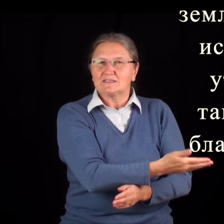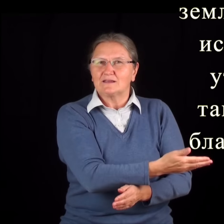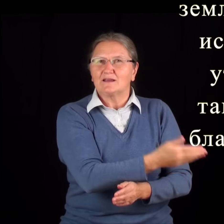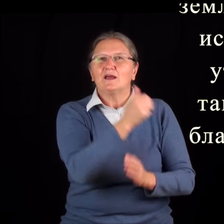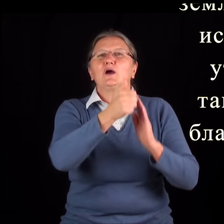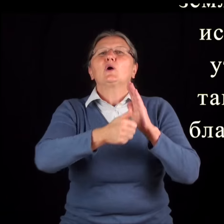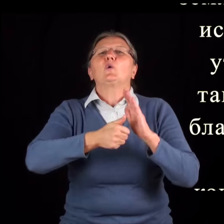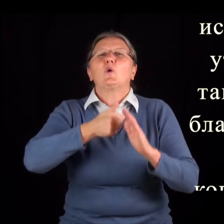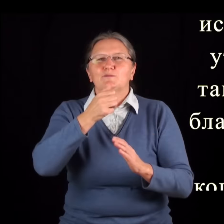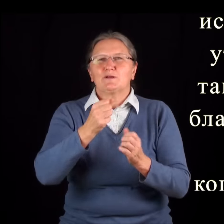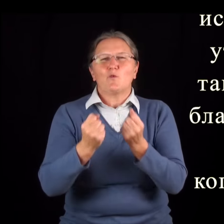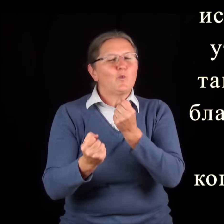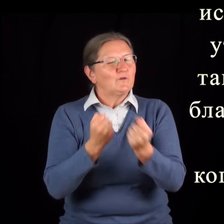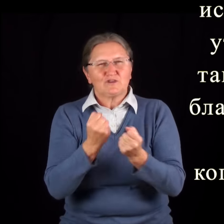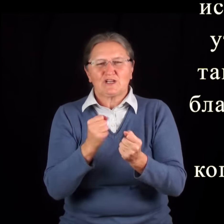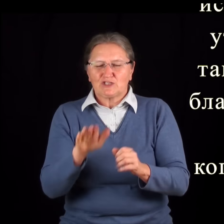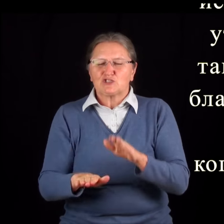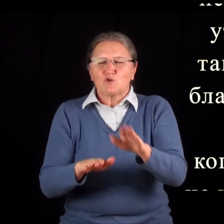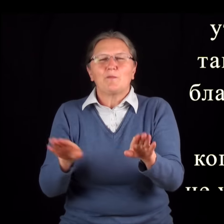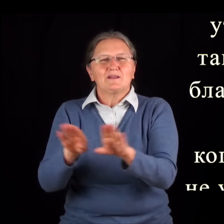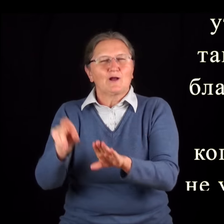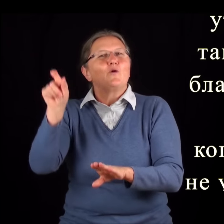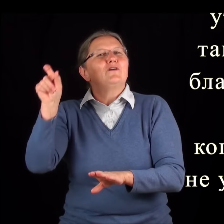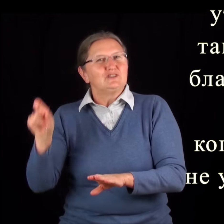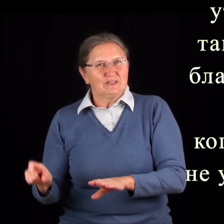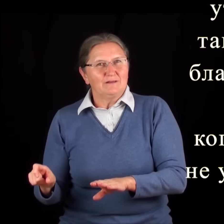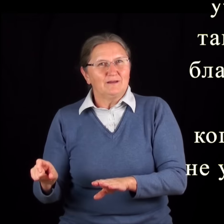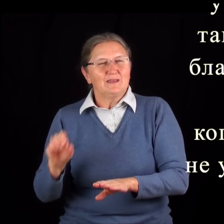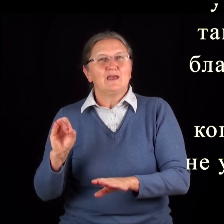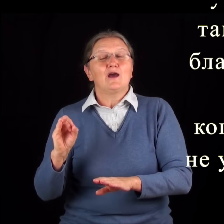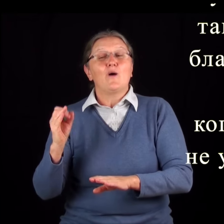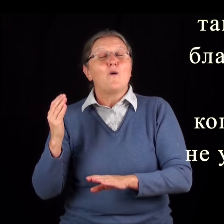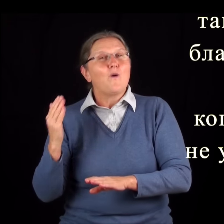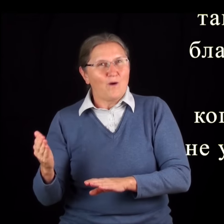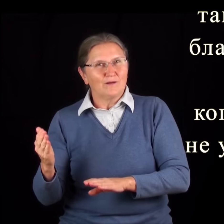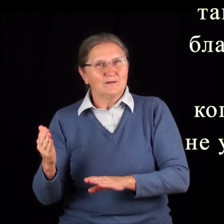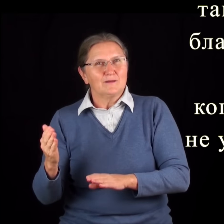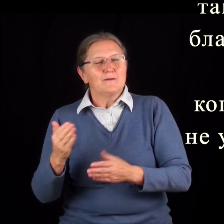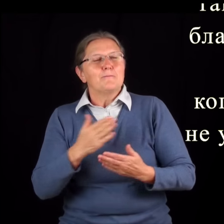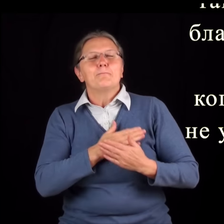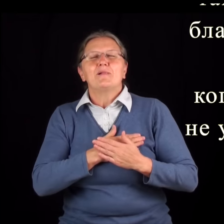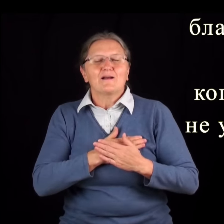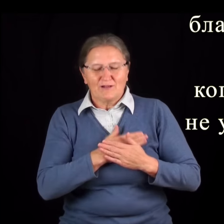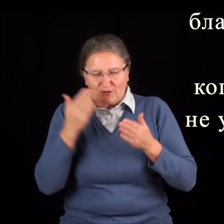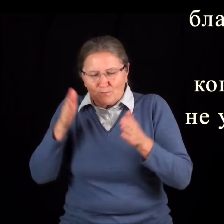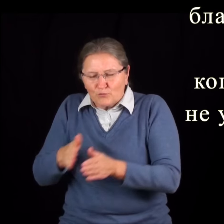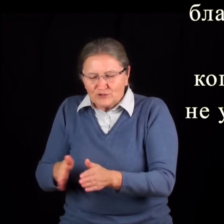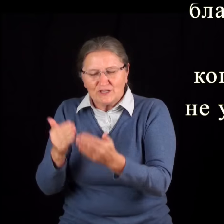Господом утверждаются стопы такого человека, и он благоволит к пути его.